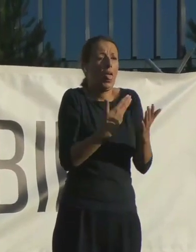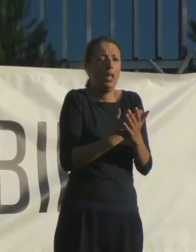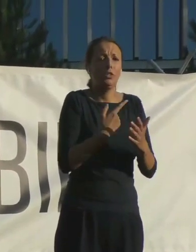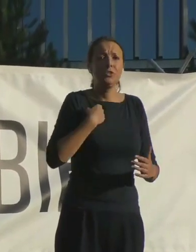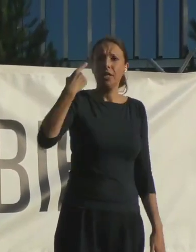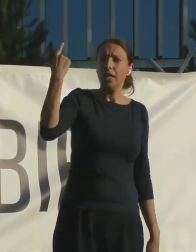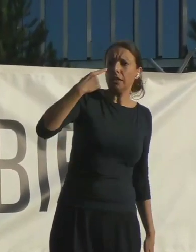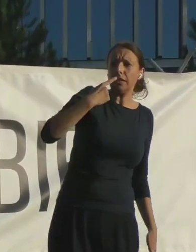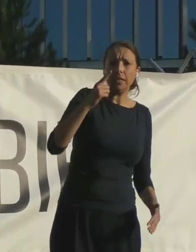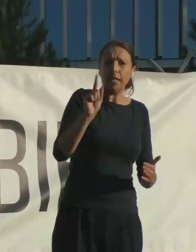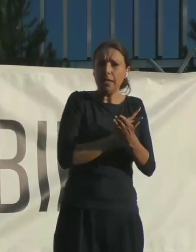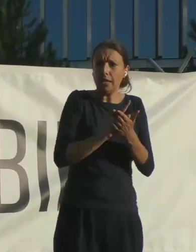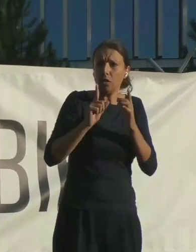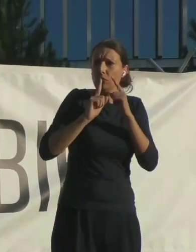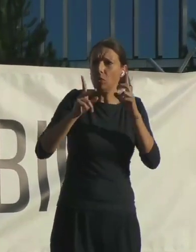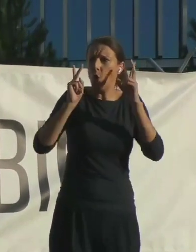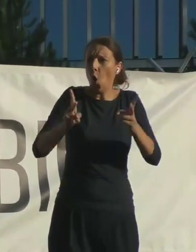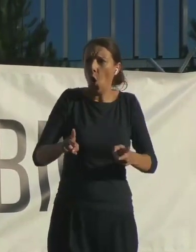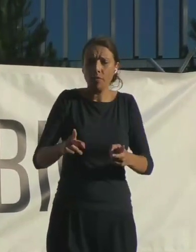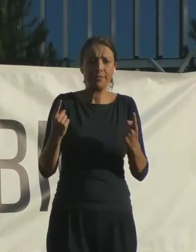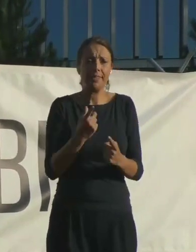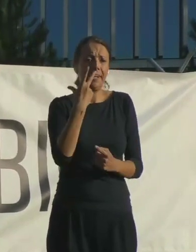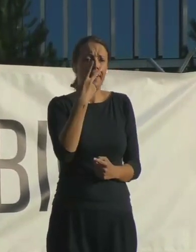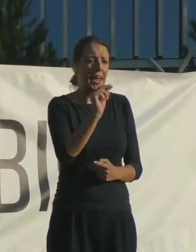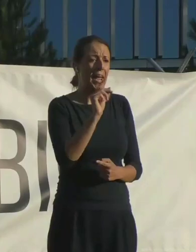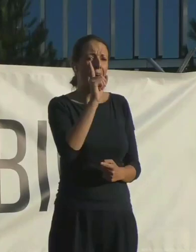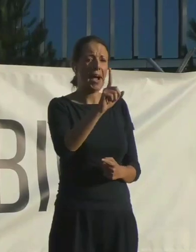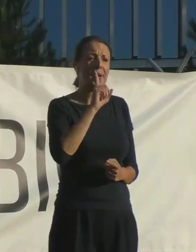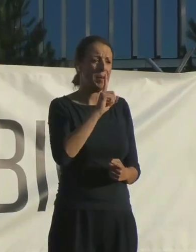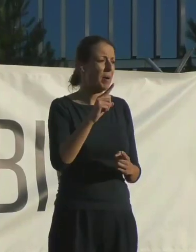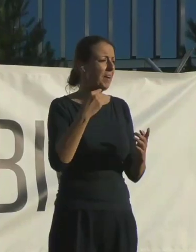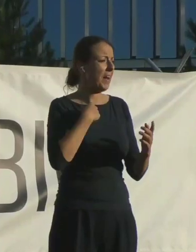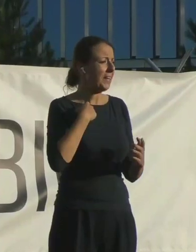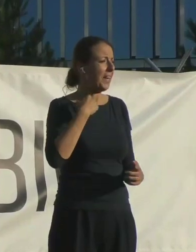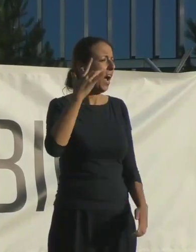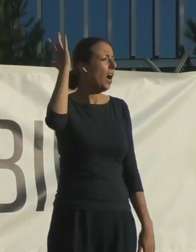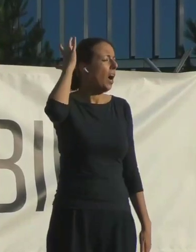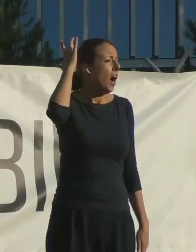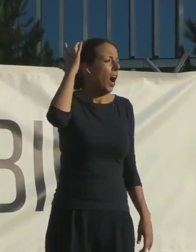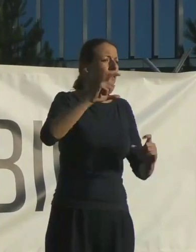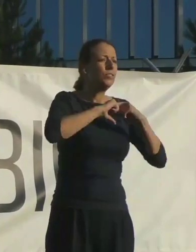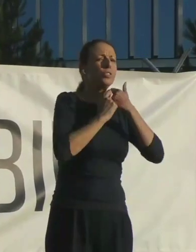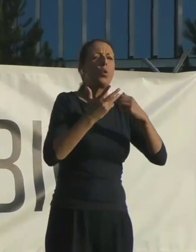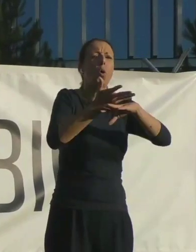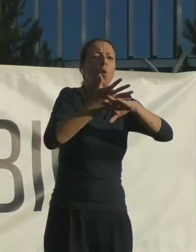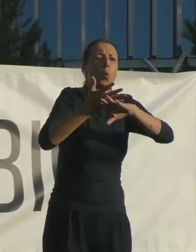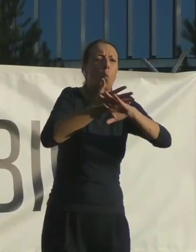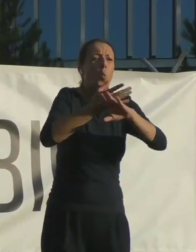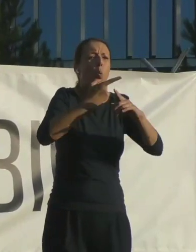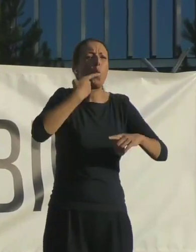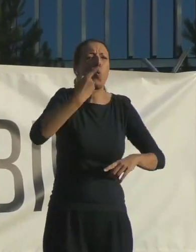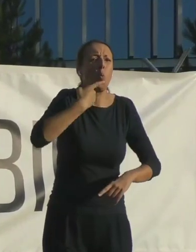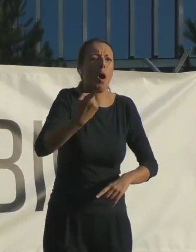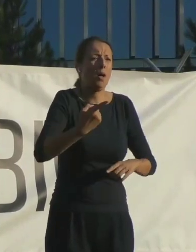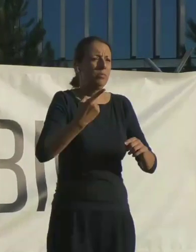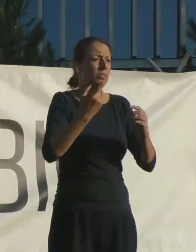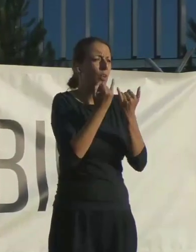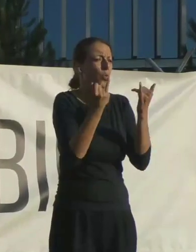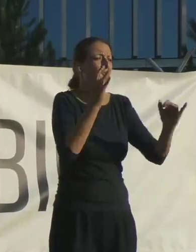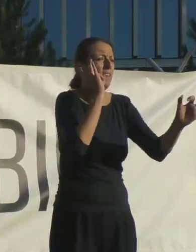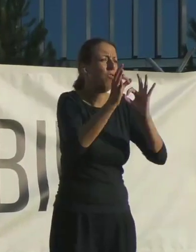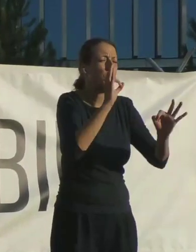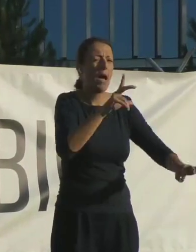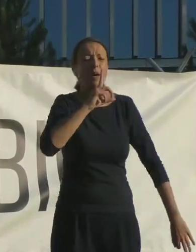realne niebezpieczeństwo, tylko dlatego, że miałam w głowie te wszystkie kłamstwa, te wszystkie dezinformacje, te